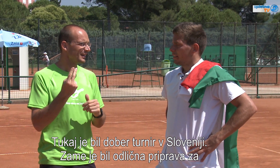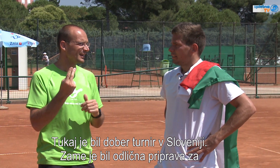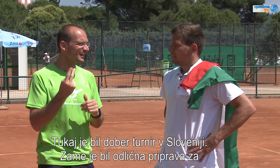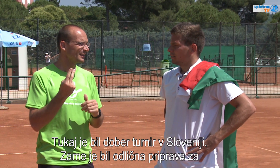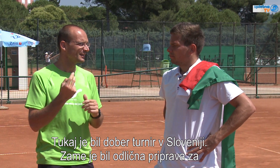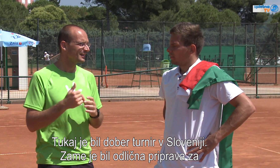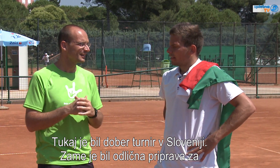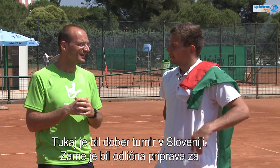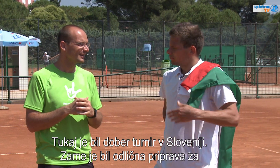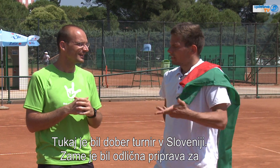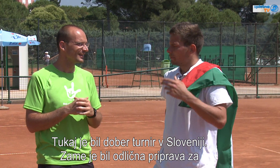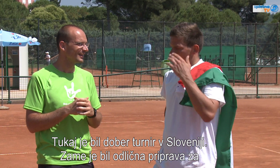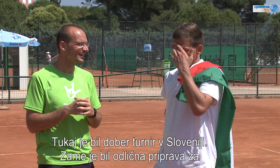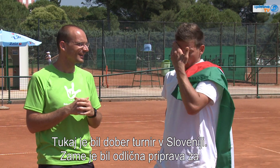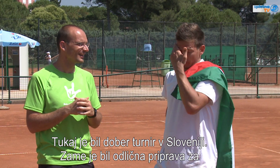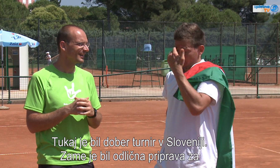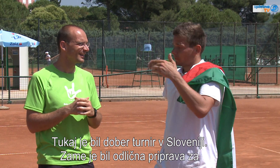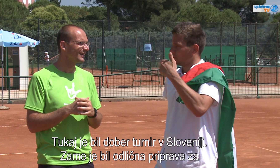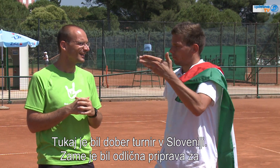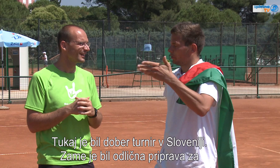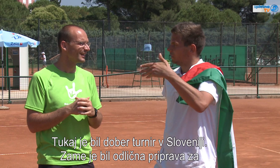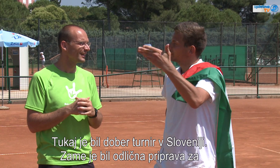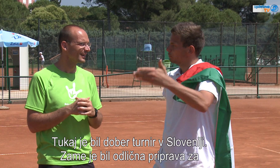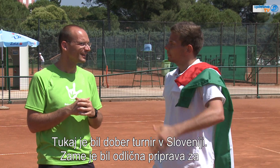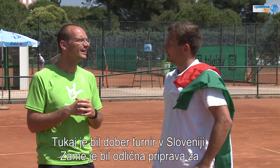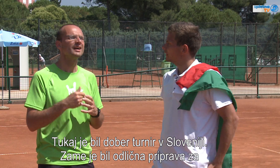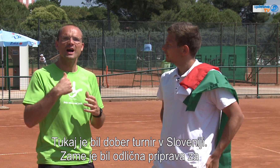And I improve it for the next tournament.